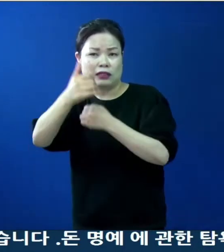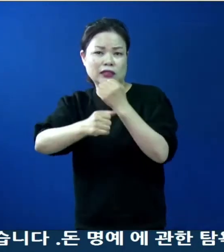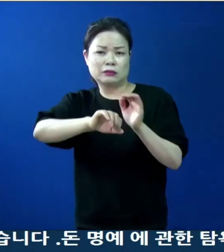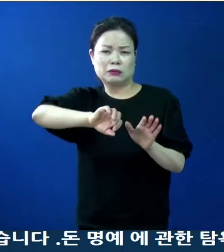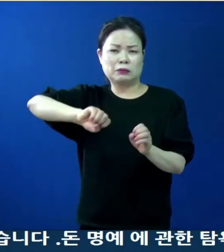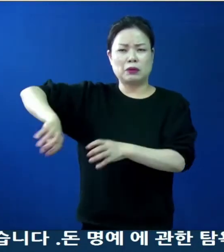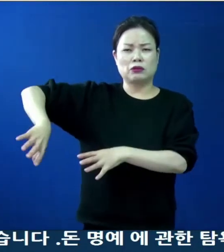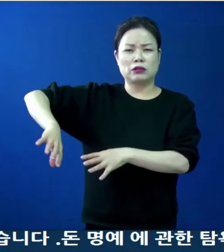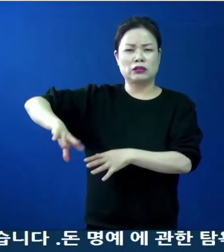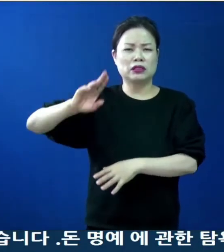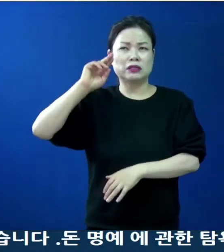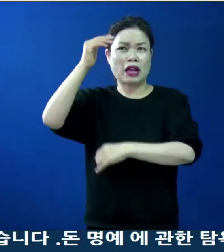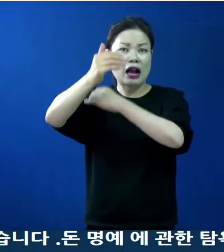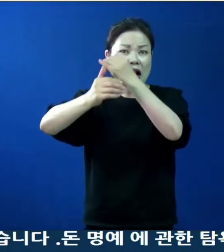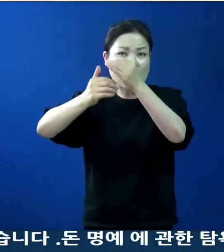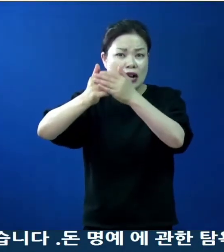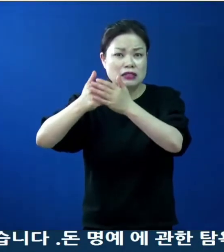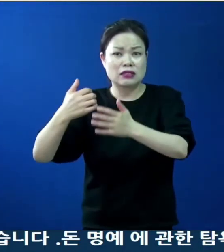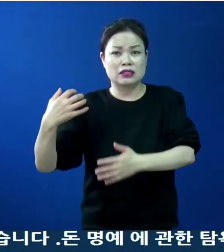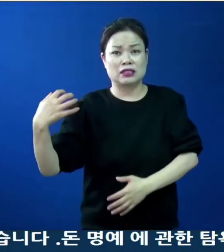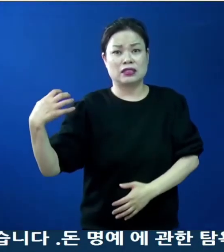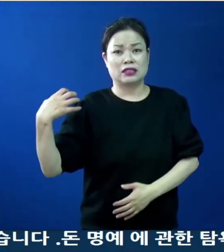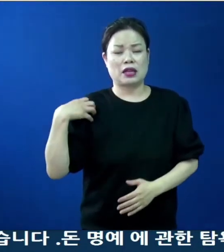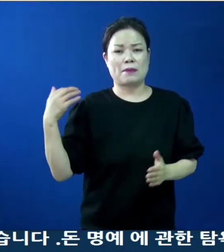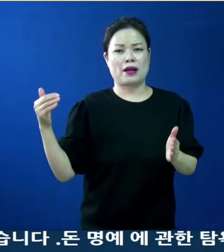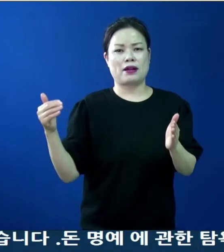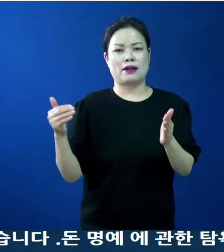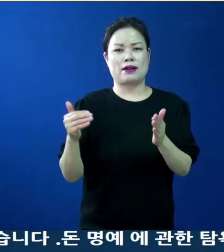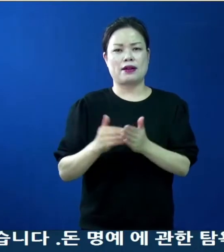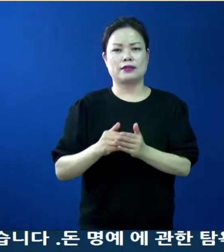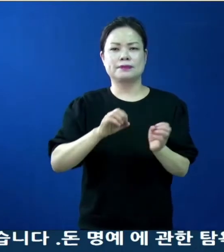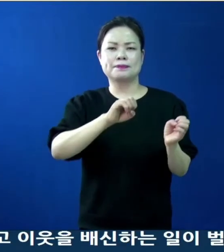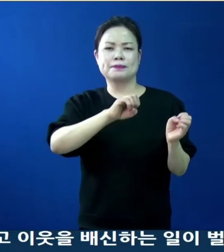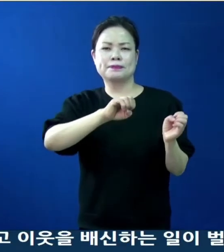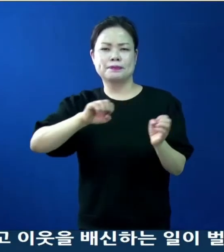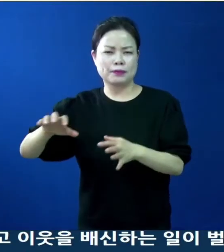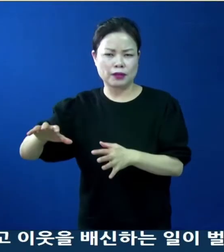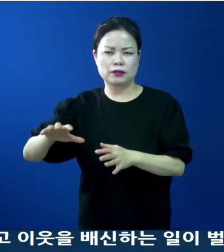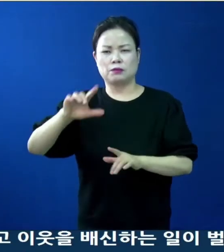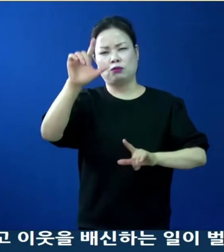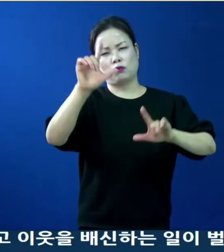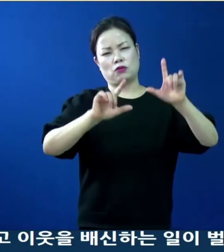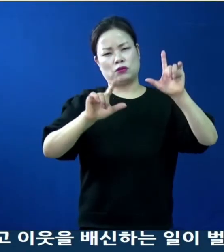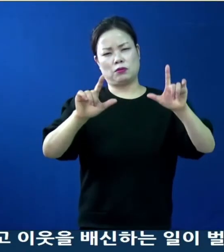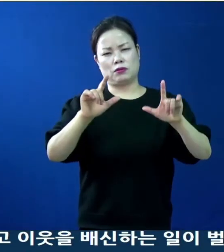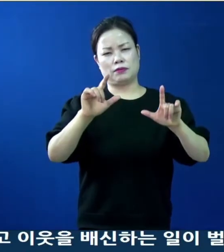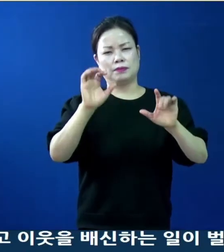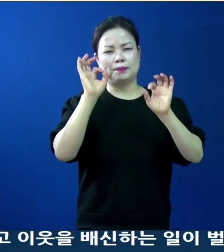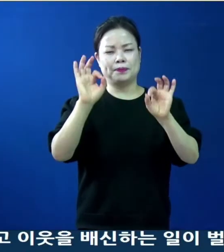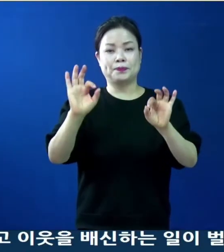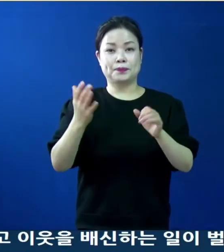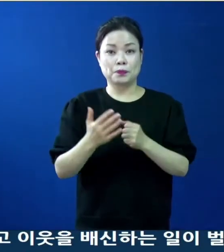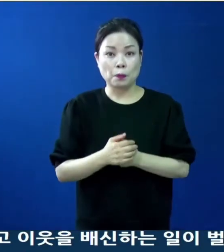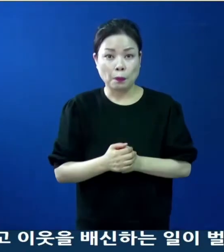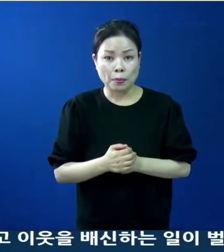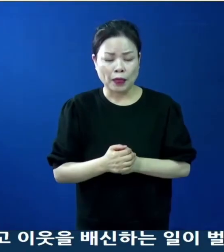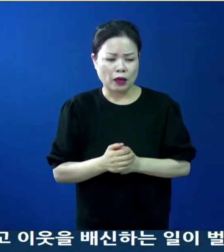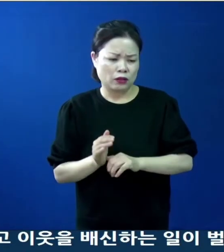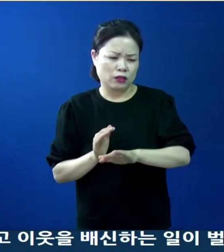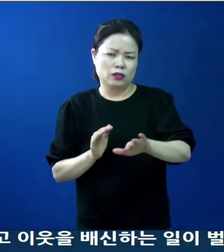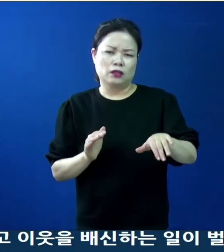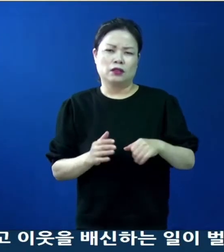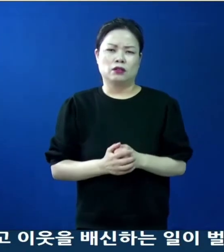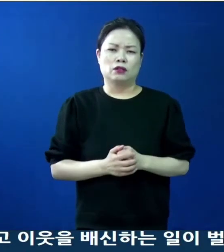저버리고 심지어는 하나님의 사명까지도 잃어버리는 모습을 보게 됩니다. 그렇기 때문에